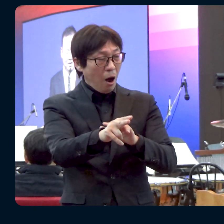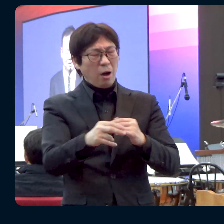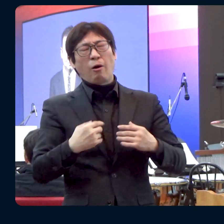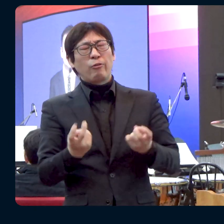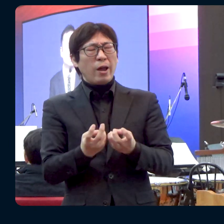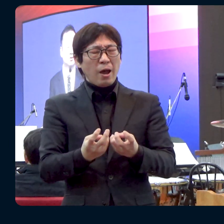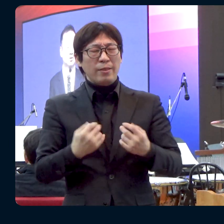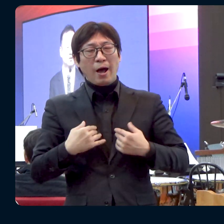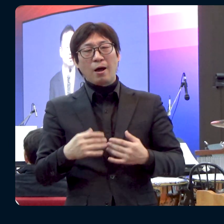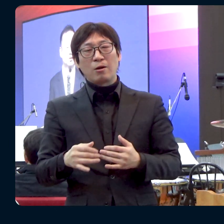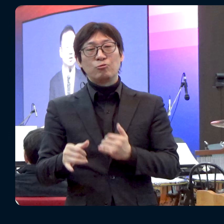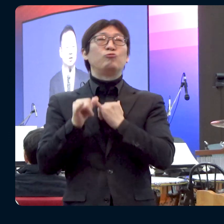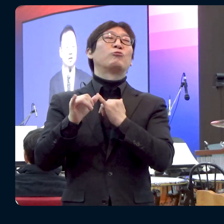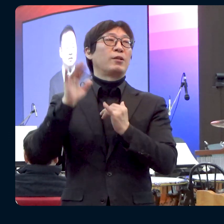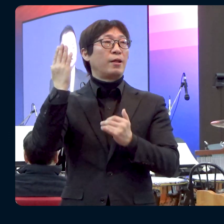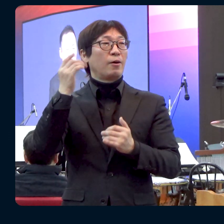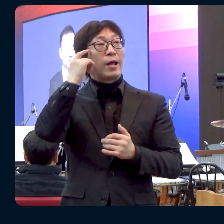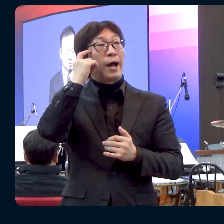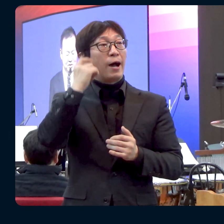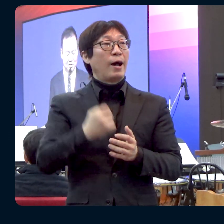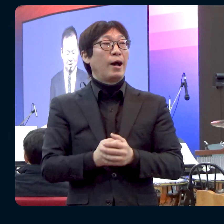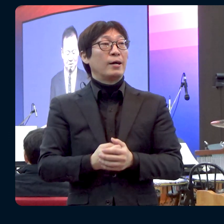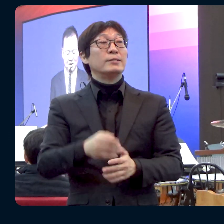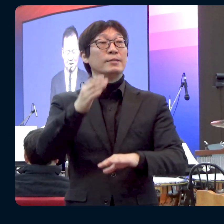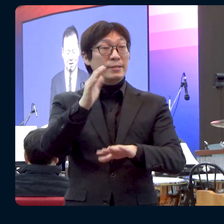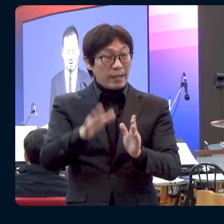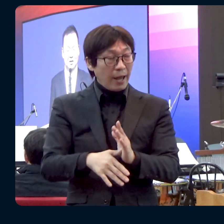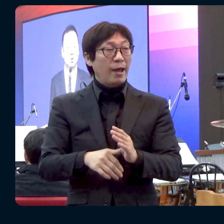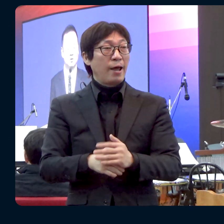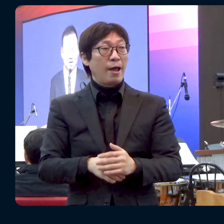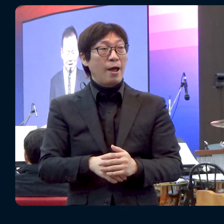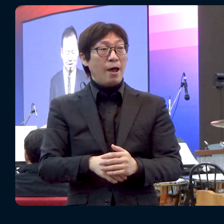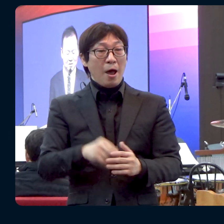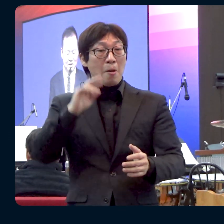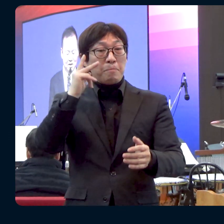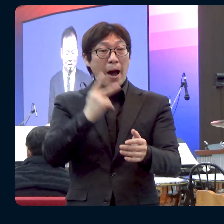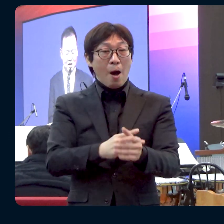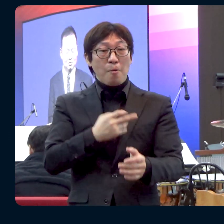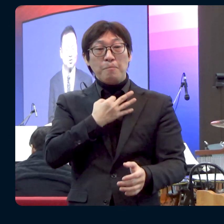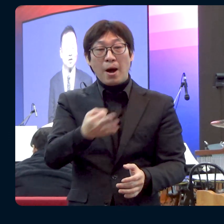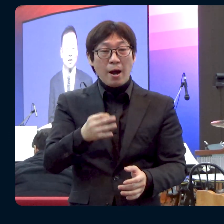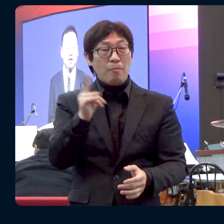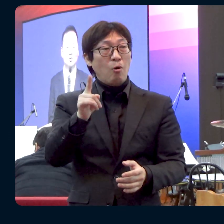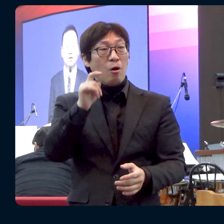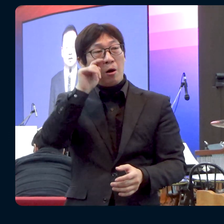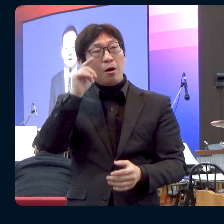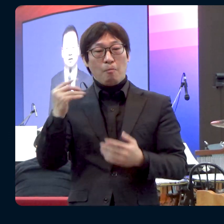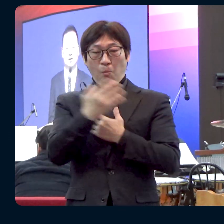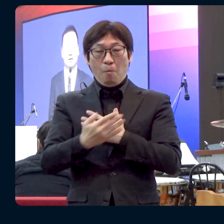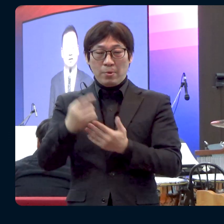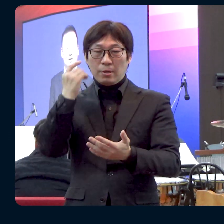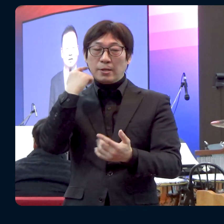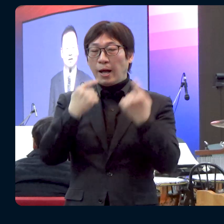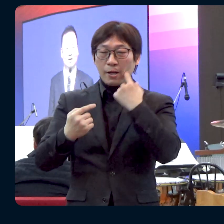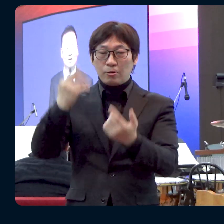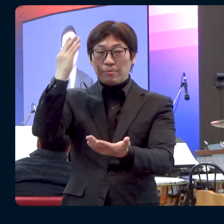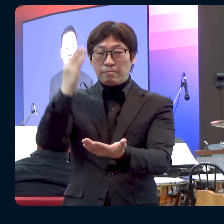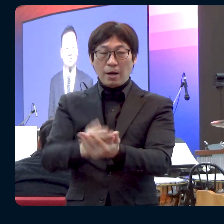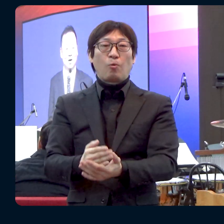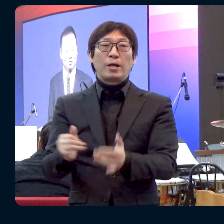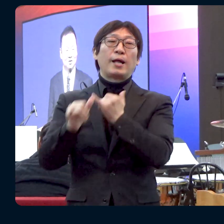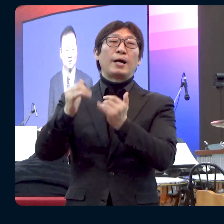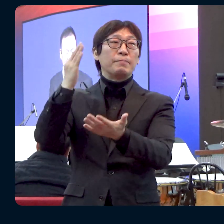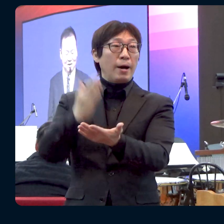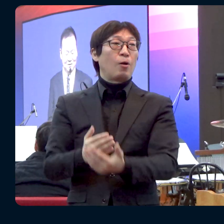합니다. 그때 깊은 감옥 속에서 한 사람이 소리를 칩니다. 네 몸을 상하게 하지 말아라. 우리가 다 여기 있다.